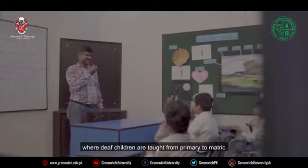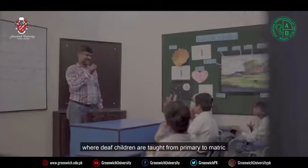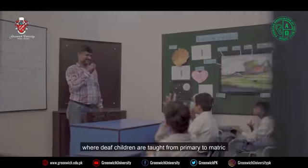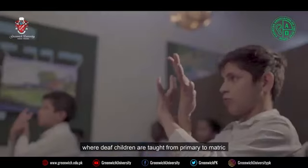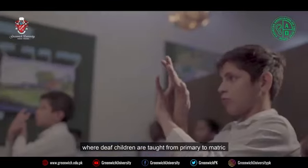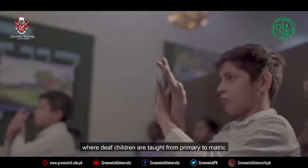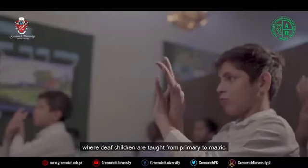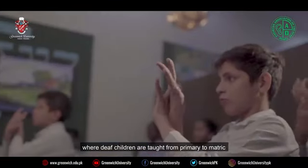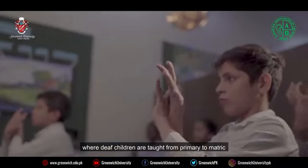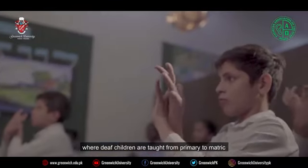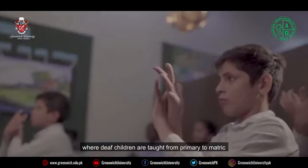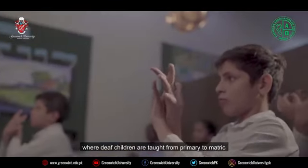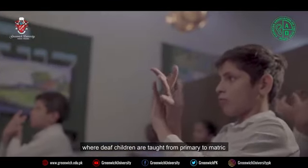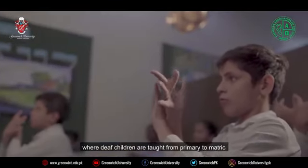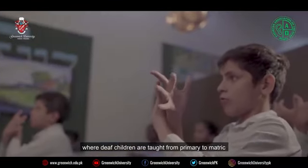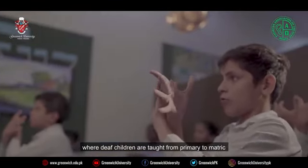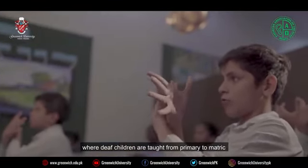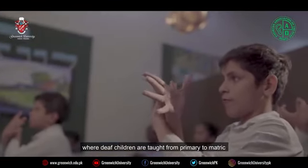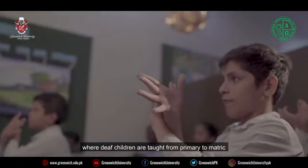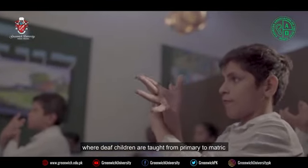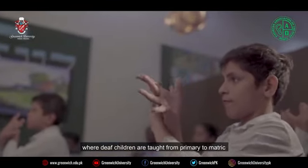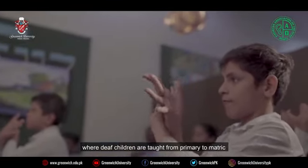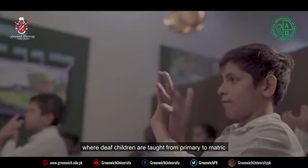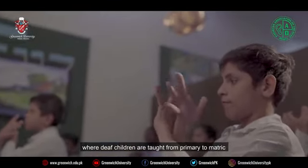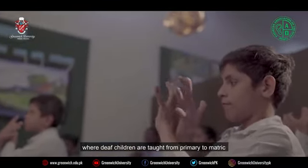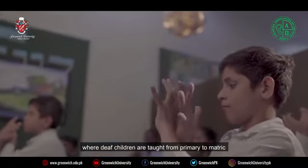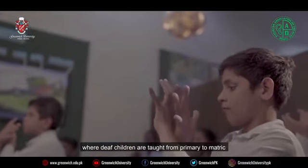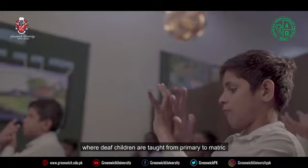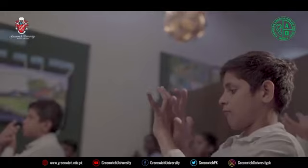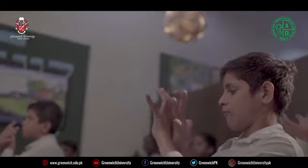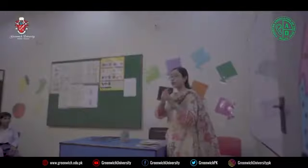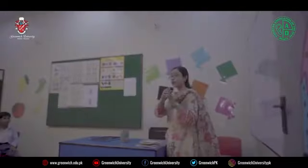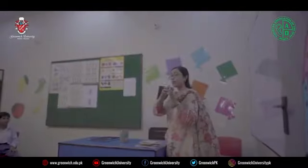जिसमें डेफ बच्चों को प्री प्राइमरी से मैट्रिक तक तालीम दी जाती है